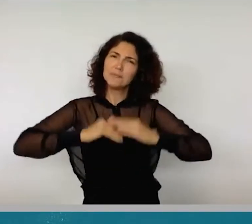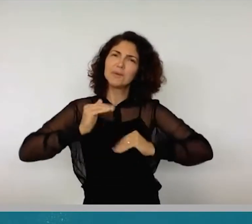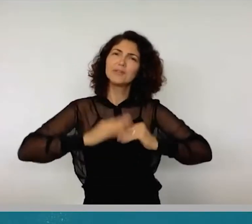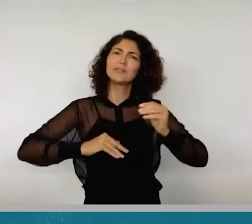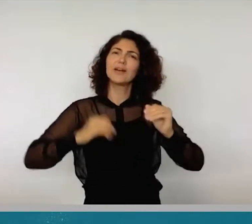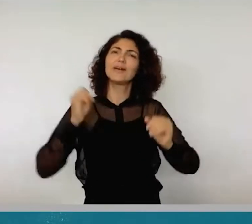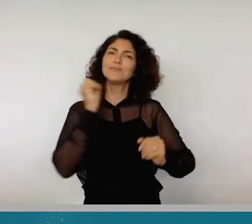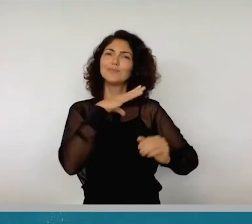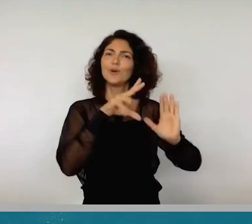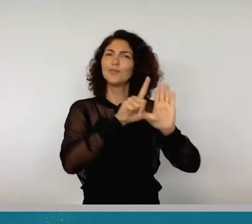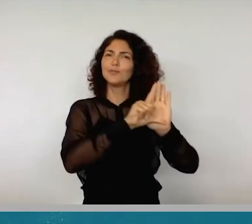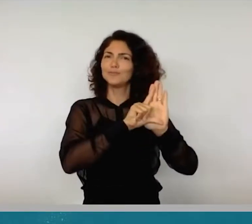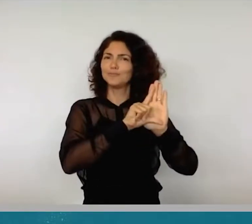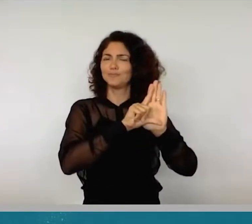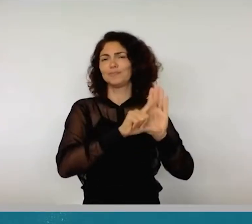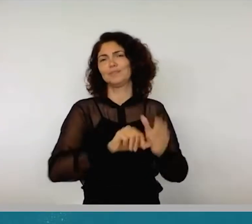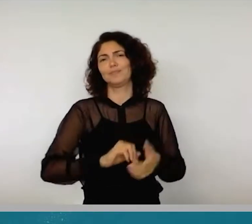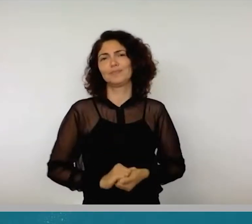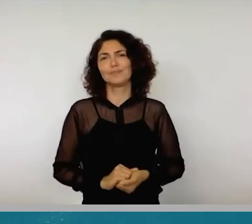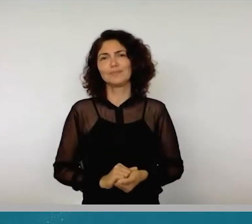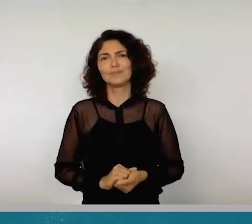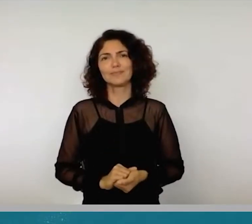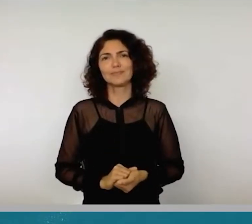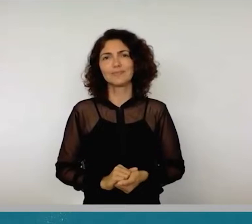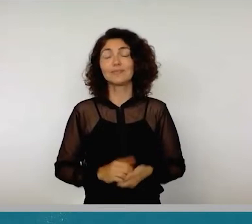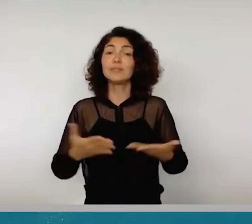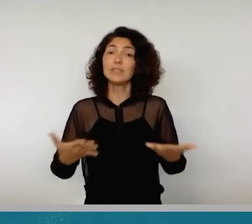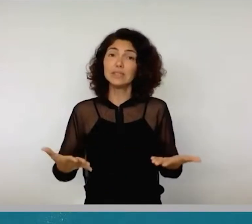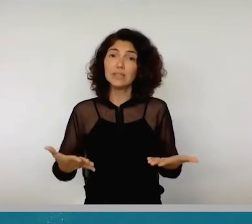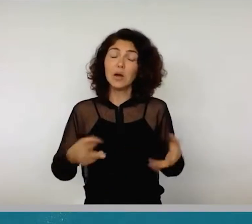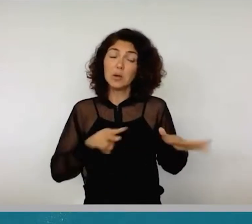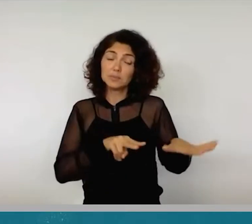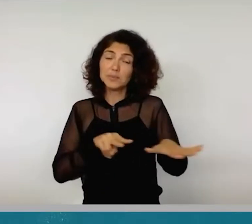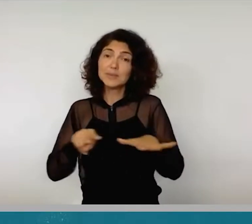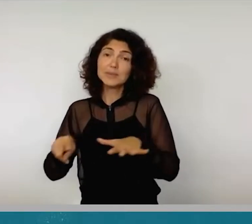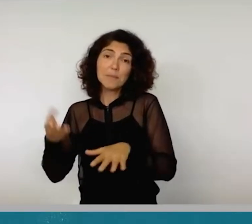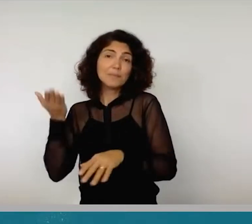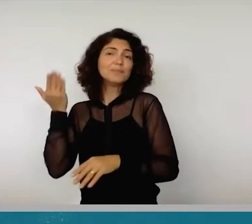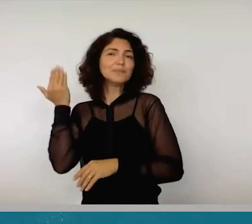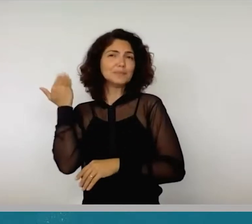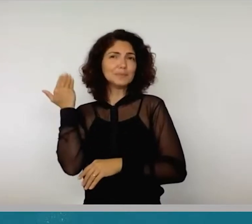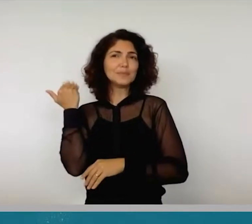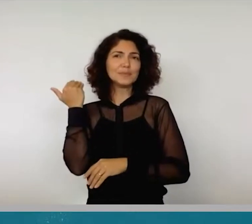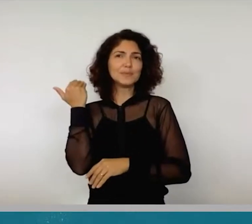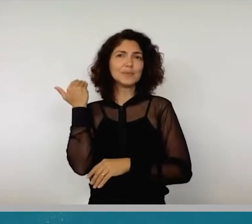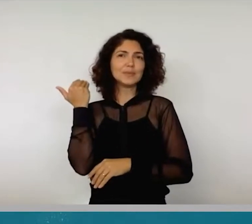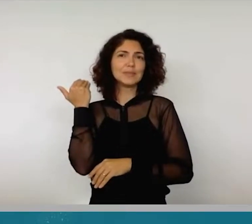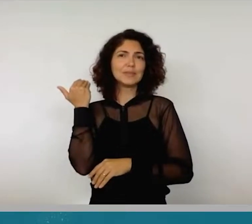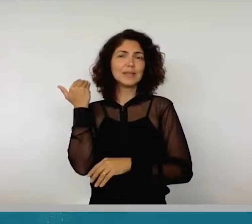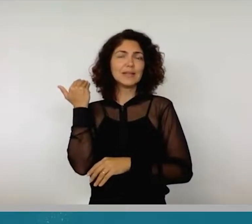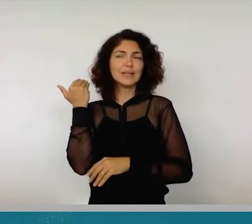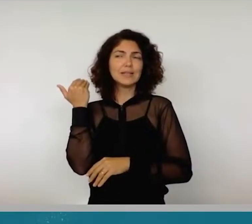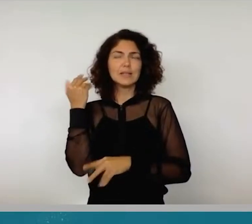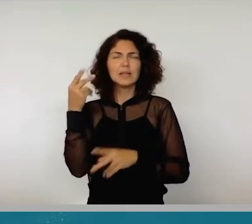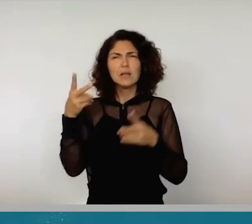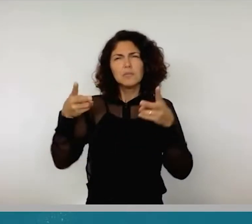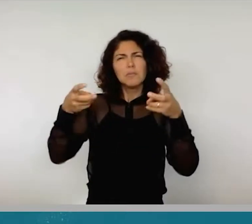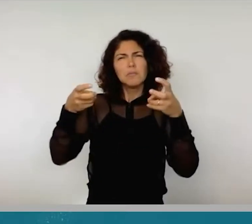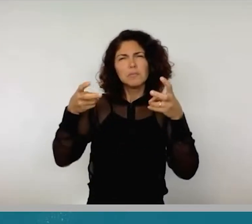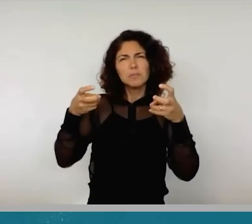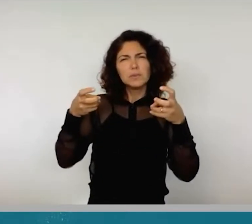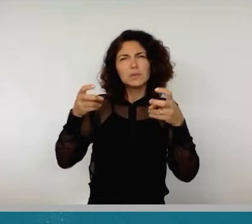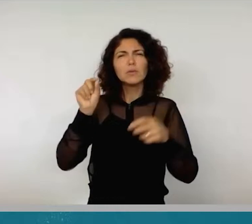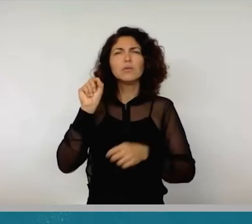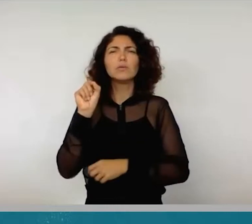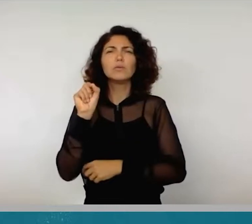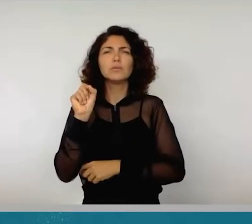estamos vendo. Na semana passada, nós vimos a parte final do capítulo